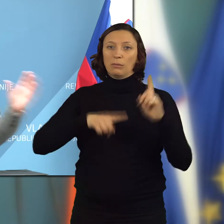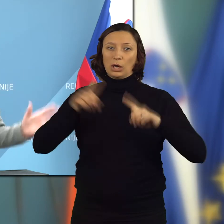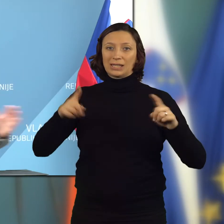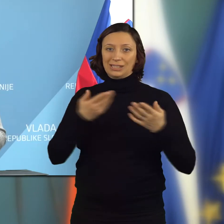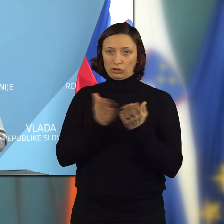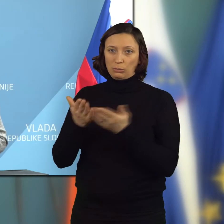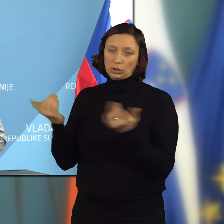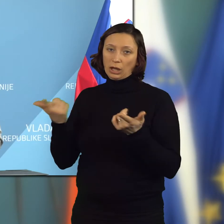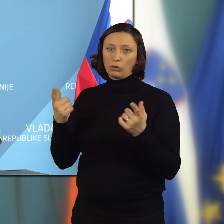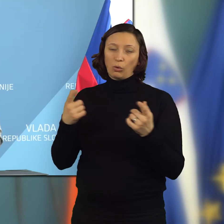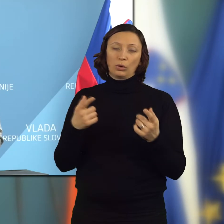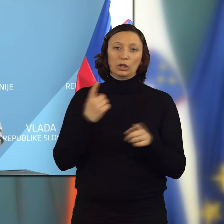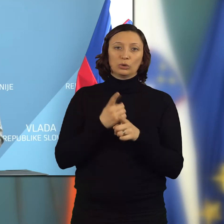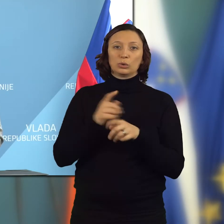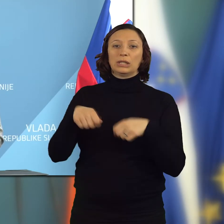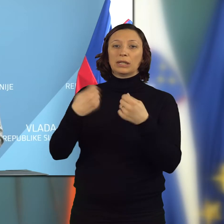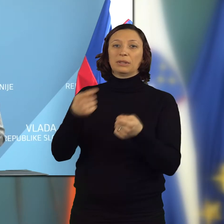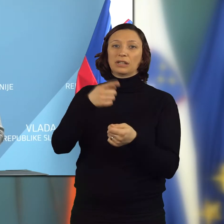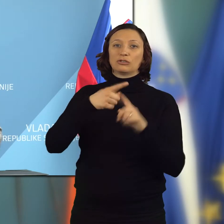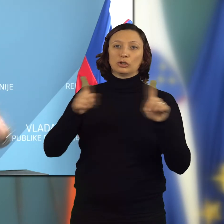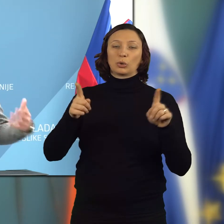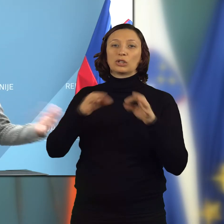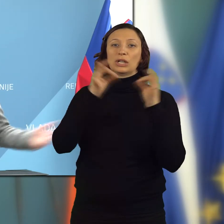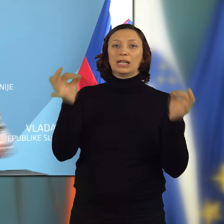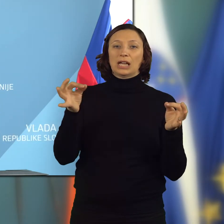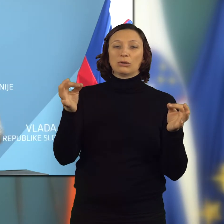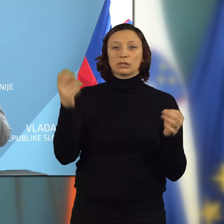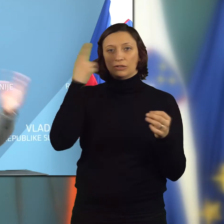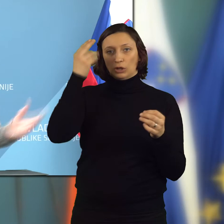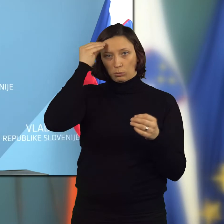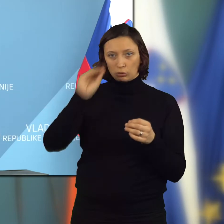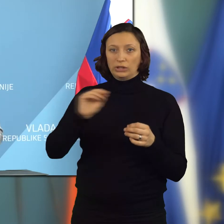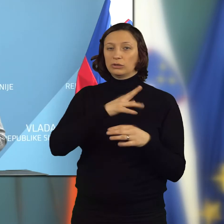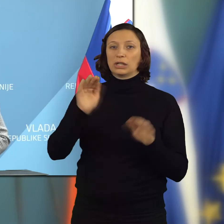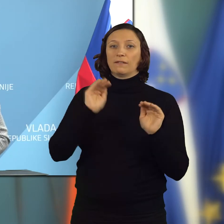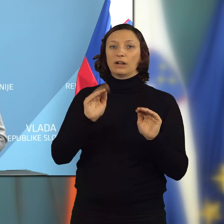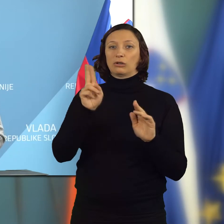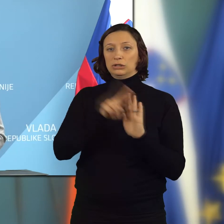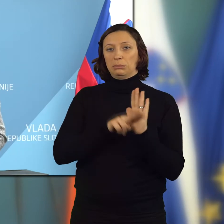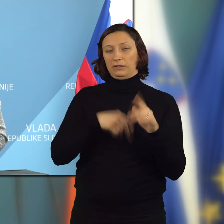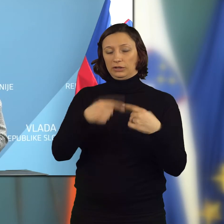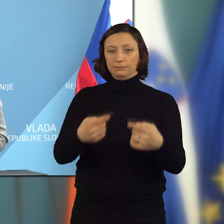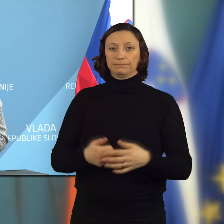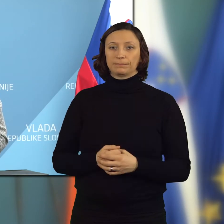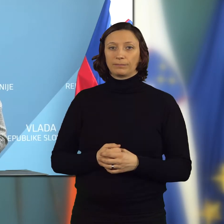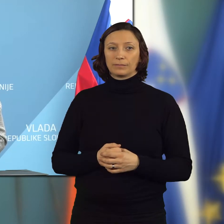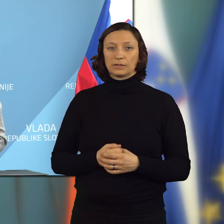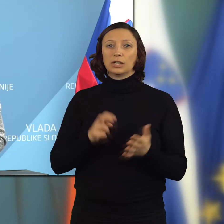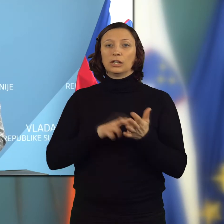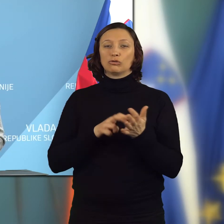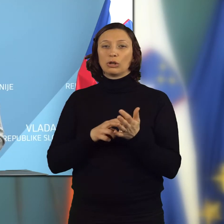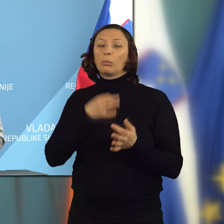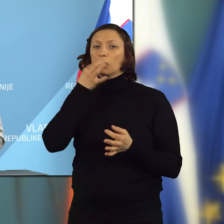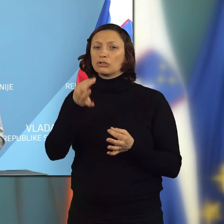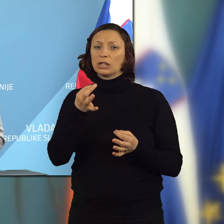prostor, imamo različne prostore, pa je namenjen tudi takšni ali drugačni javnosti, seveda upoštevanju vseh varnostnih protokolov.